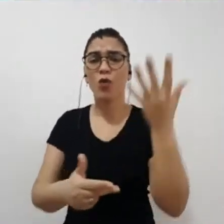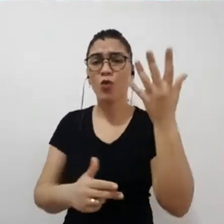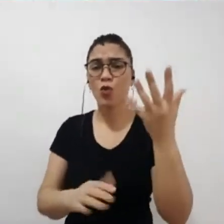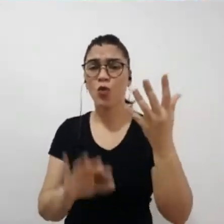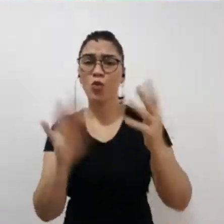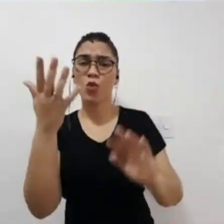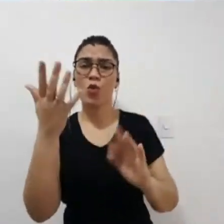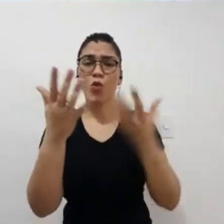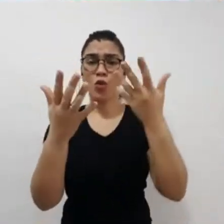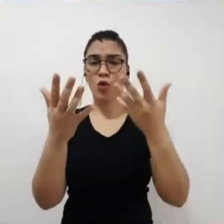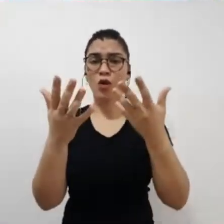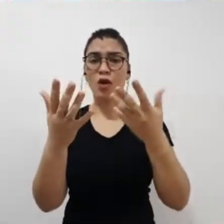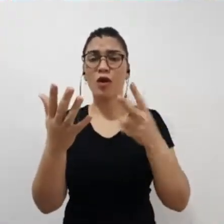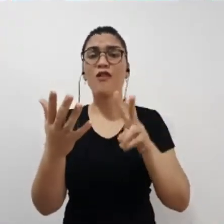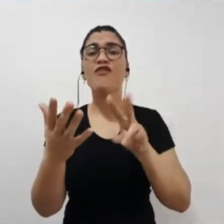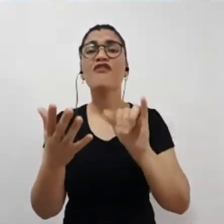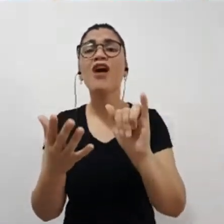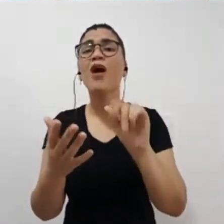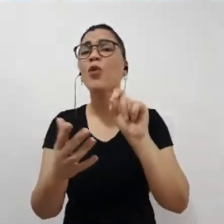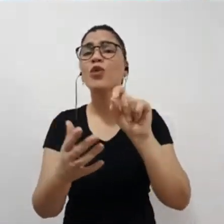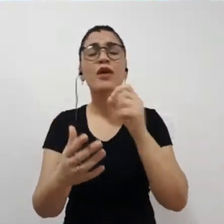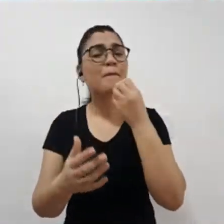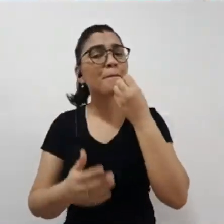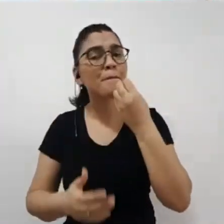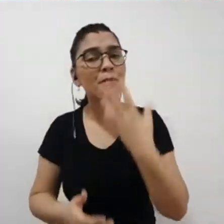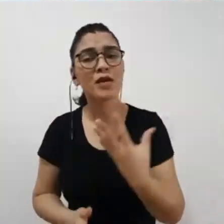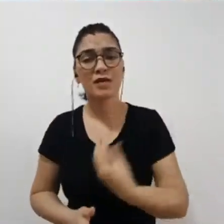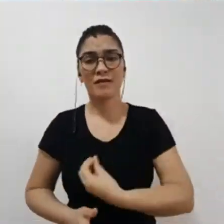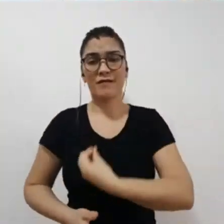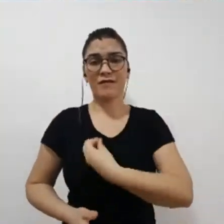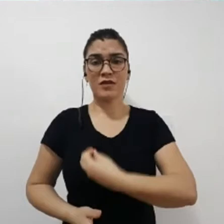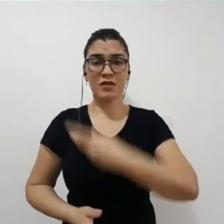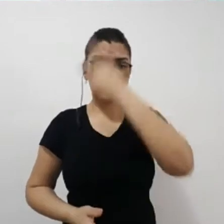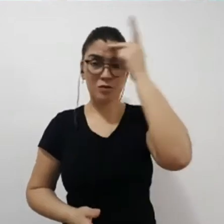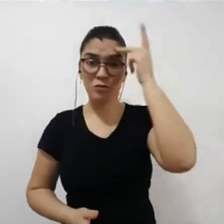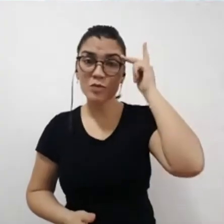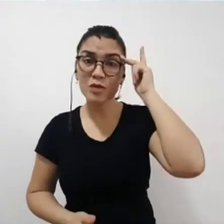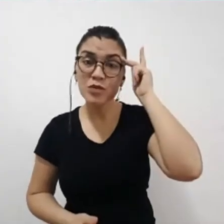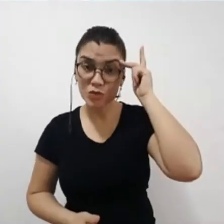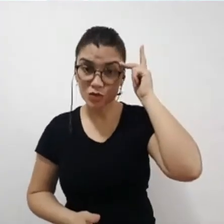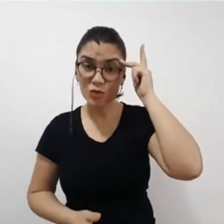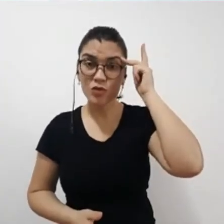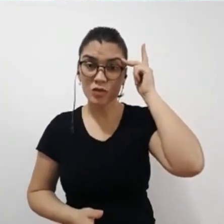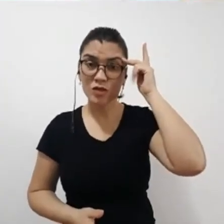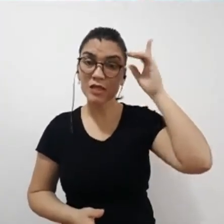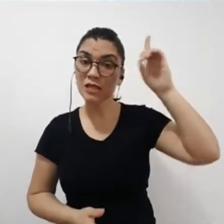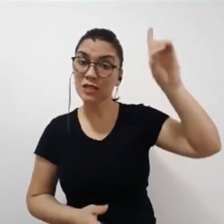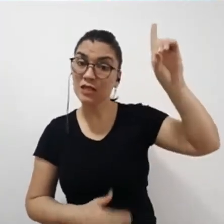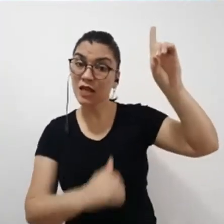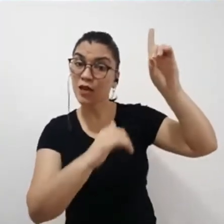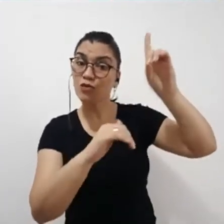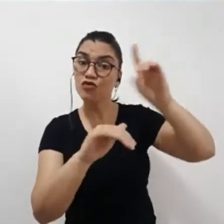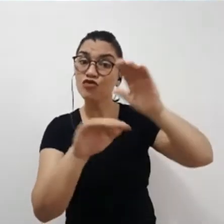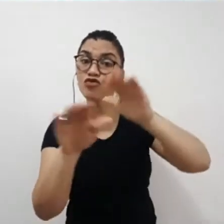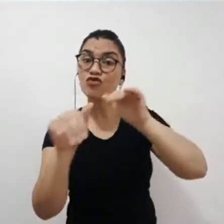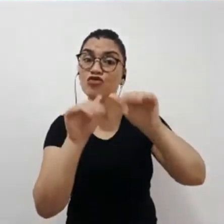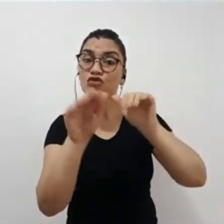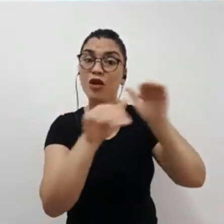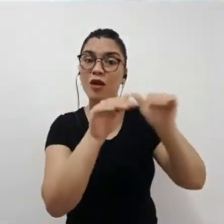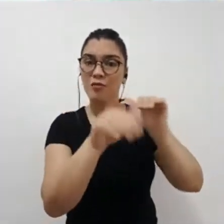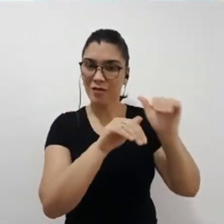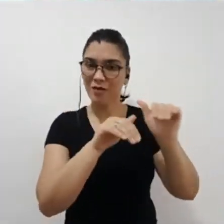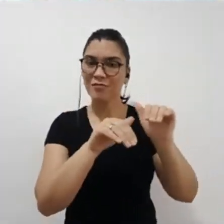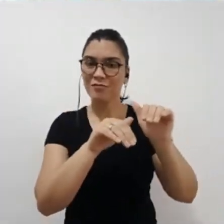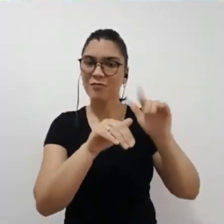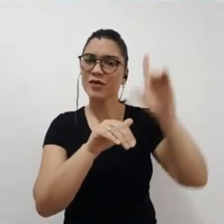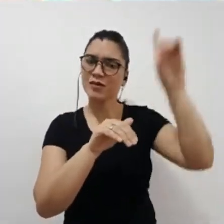para aqueles que são chamados segundo o propósito que Deus tem. Porque